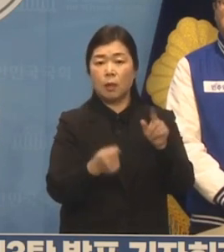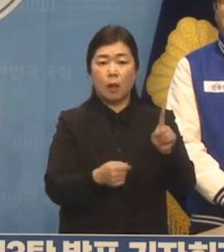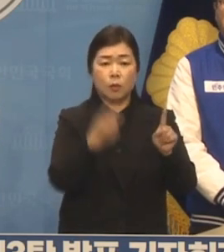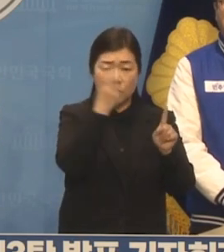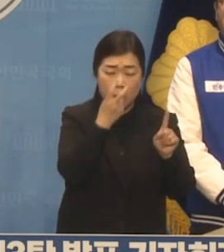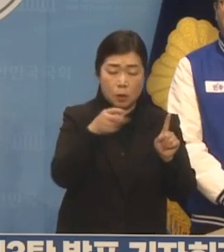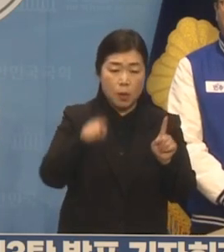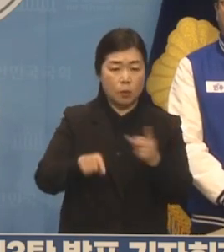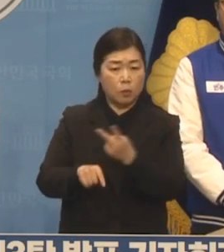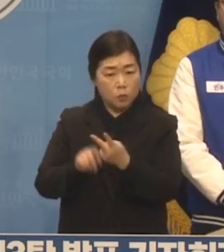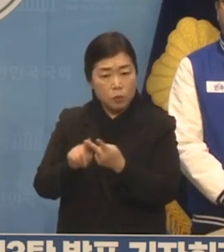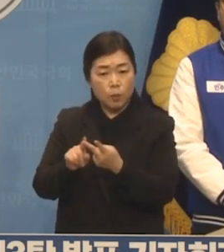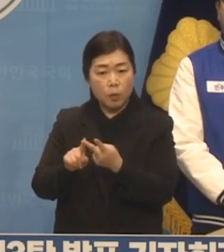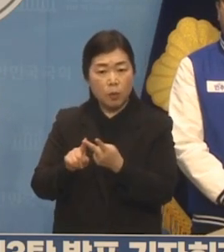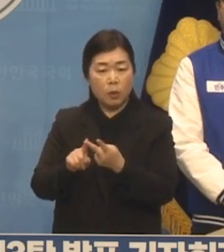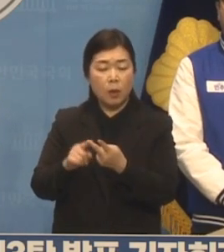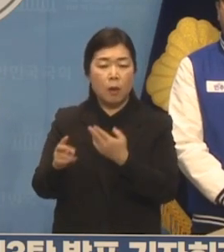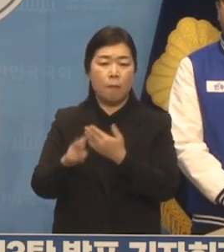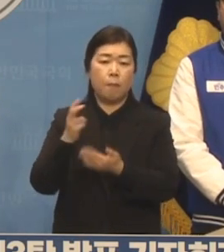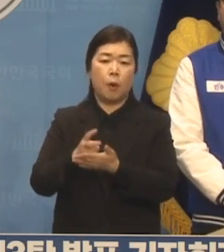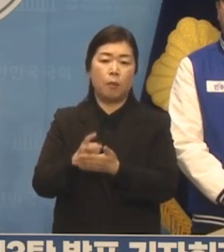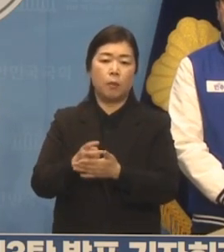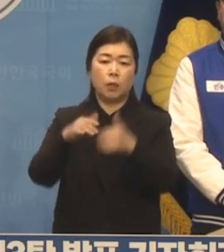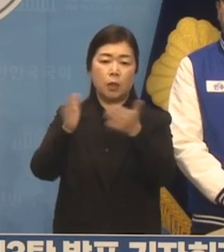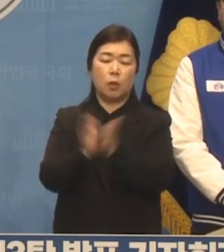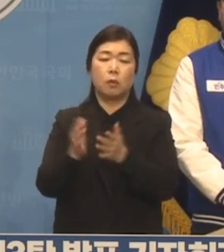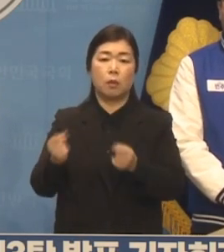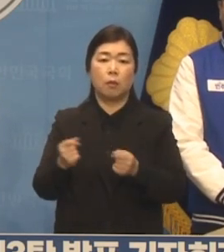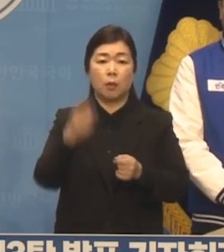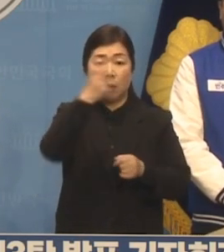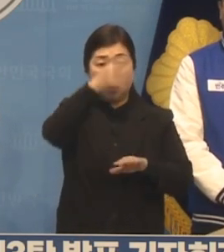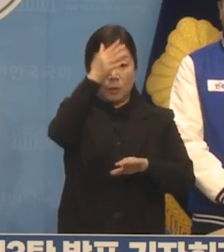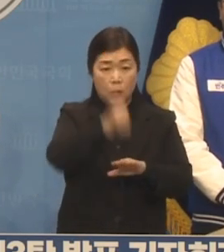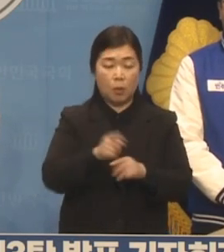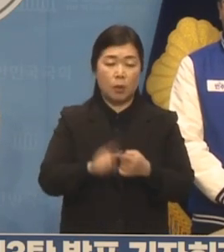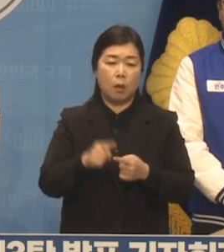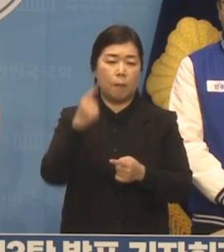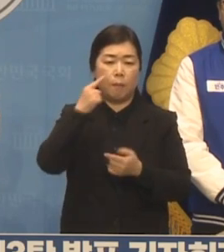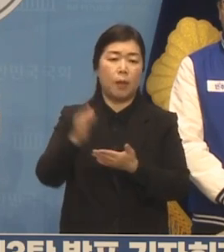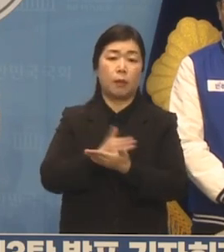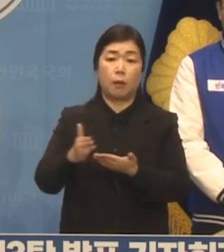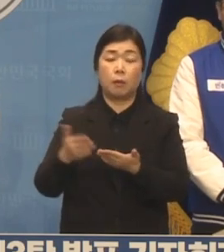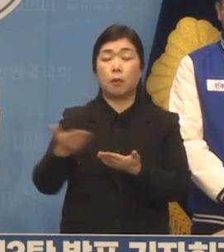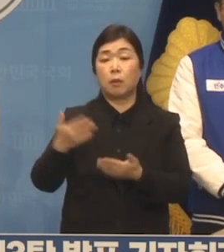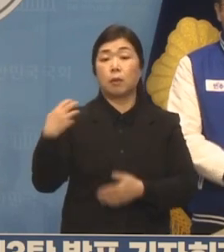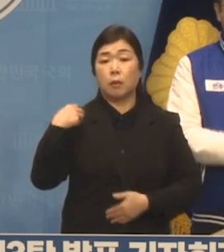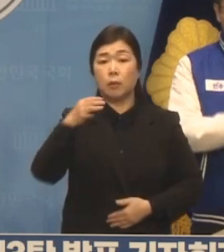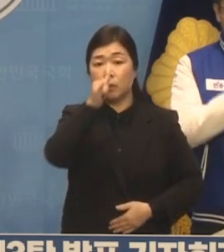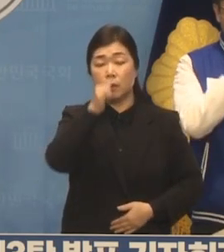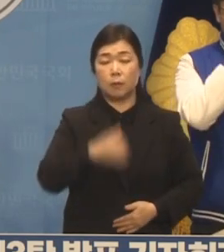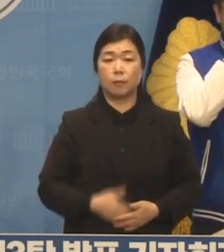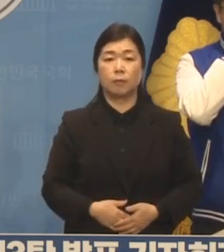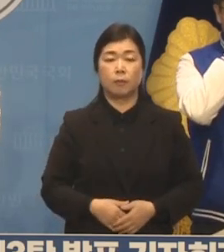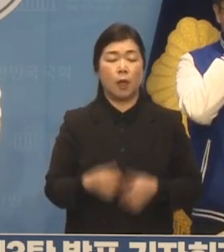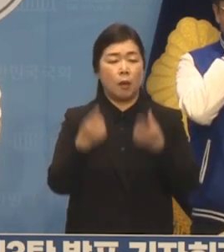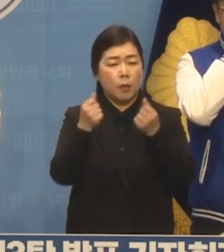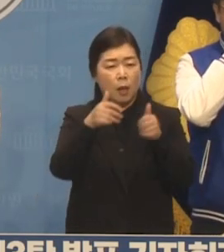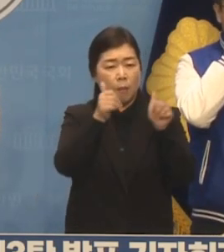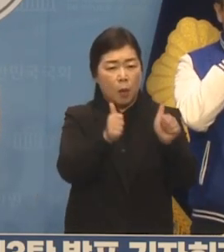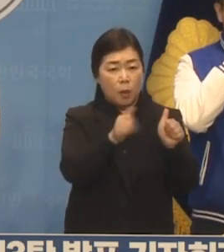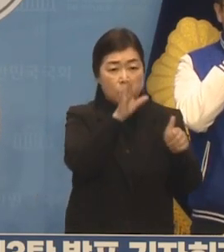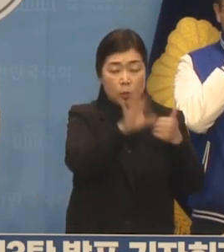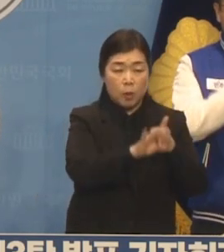하지만 또 한편으로는 준사법기관처럼 그 감사 결과에 대한 판단 업무까지 하고 있는데 이와 유사한 법원의 경우에